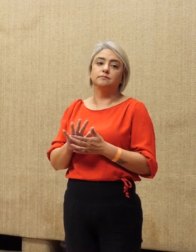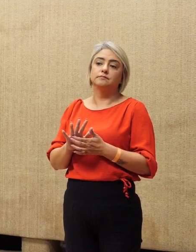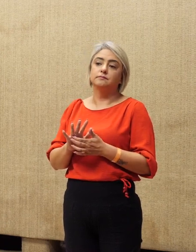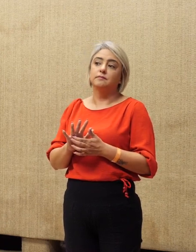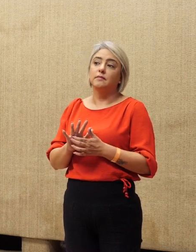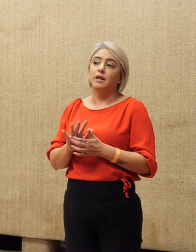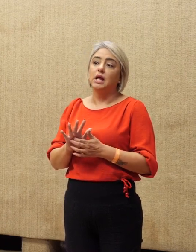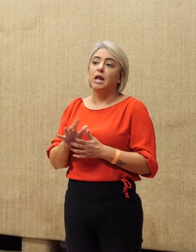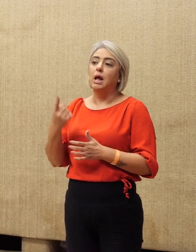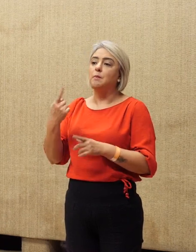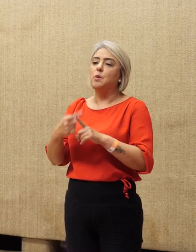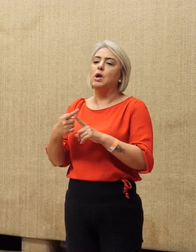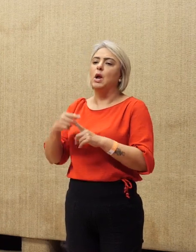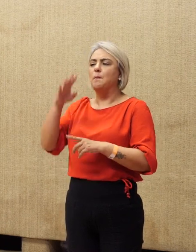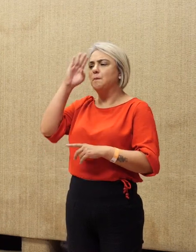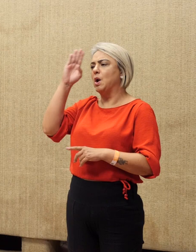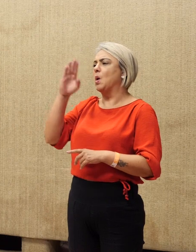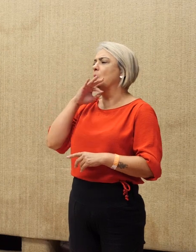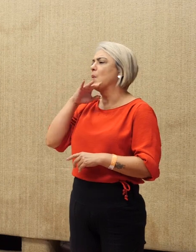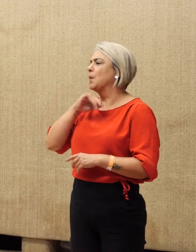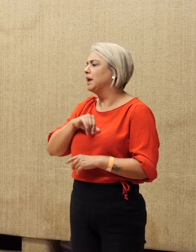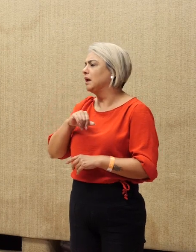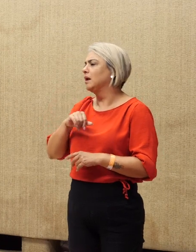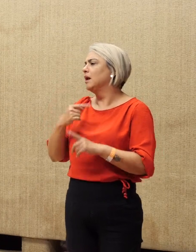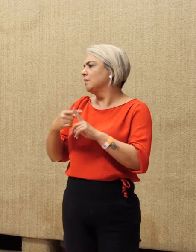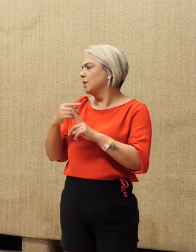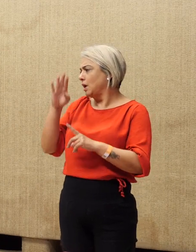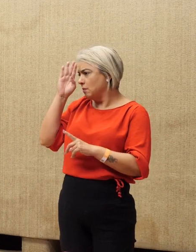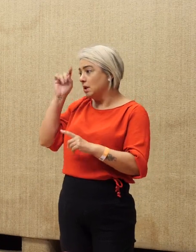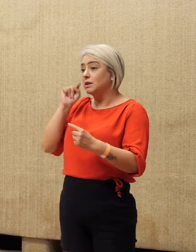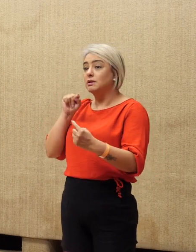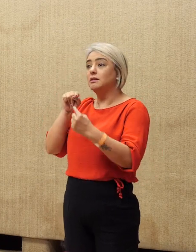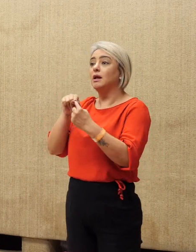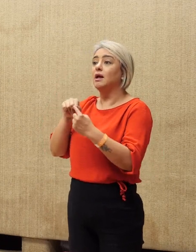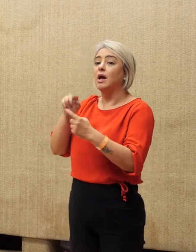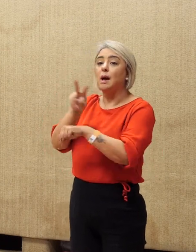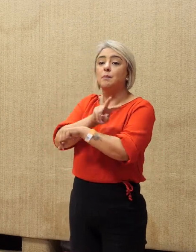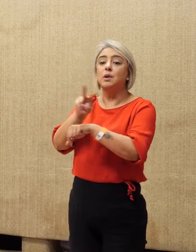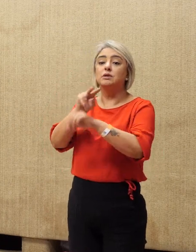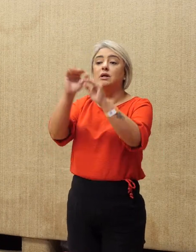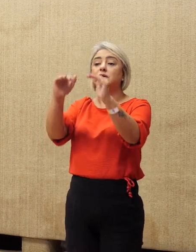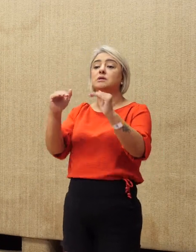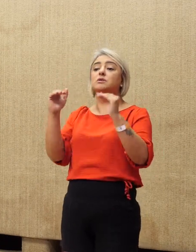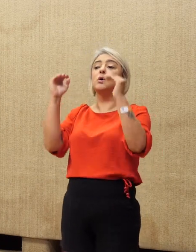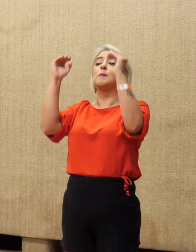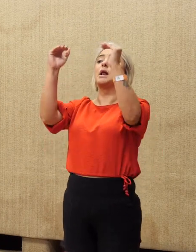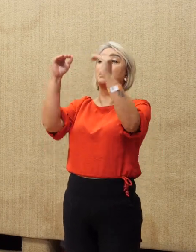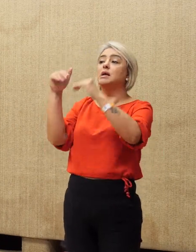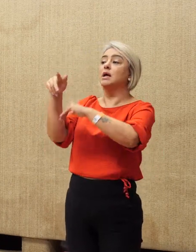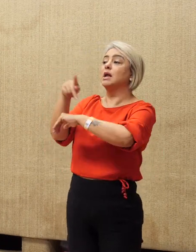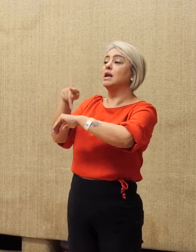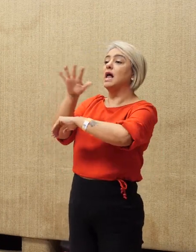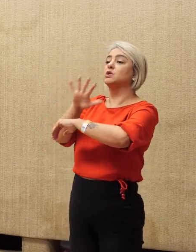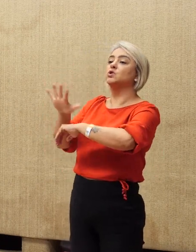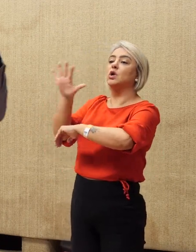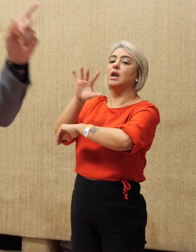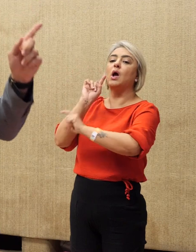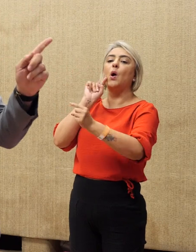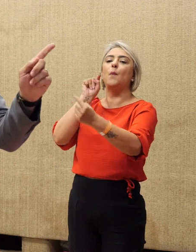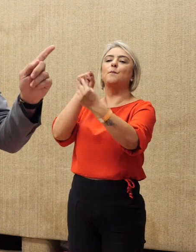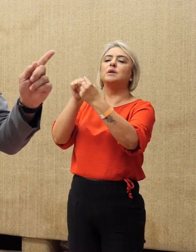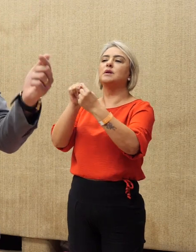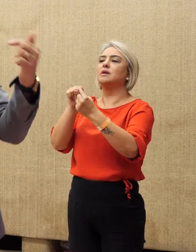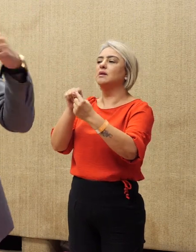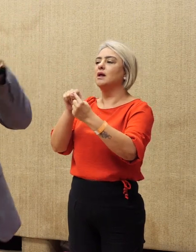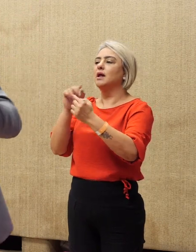E não é porque o militarismo é ruim, porque os militares têm um objetivo, a proteção da soberania nacional. É que esse objetivo